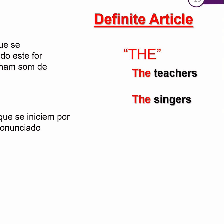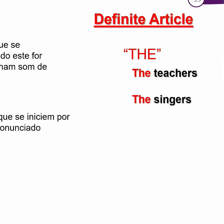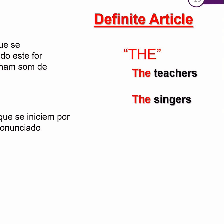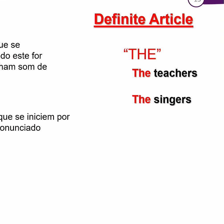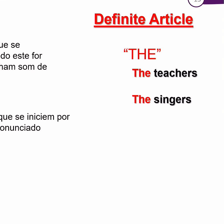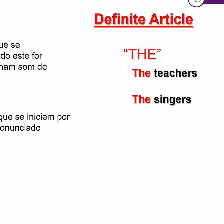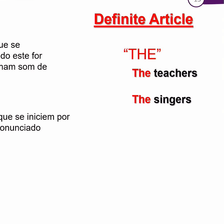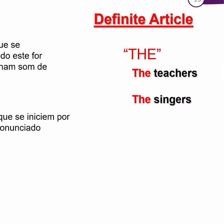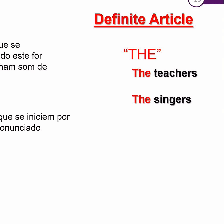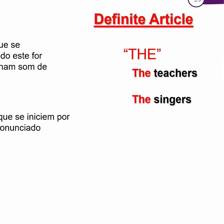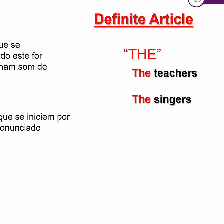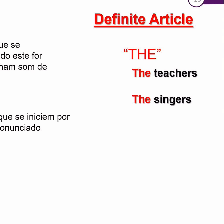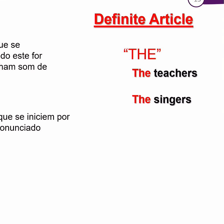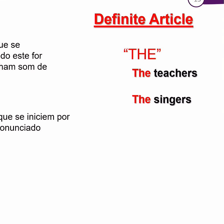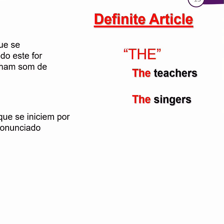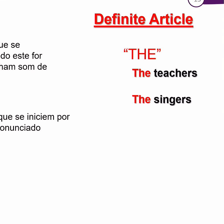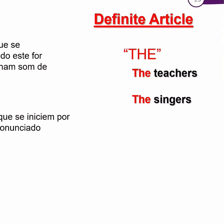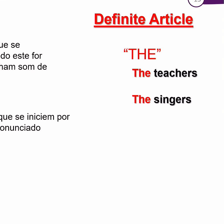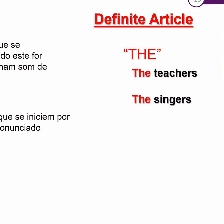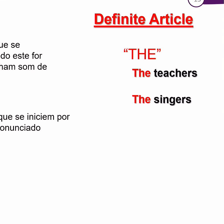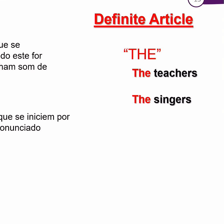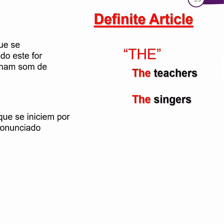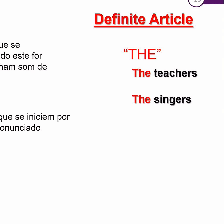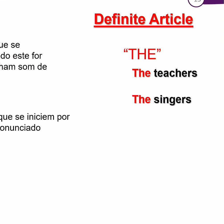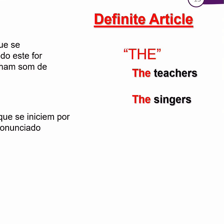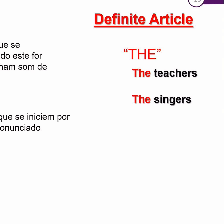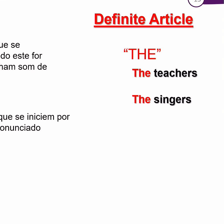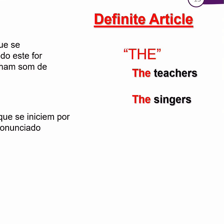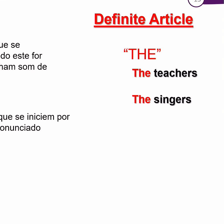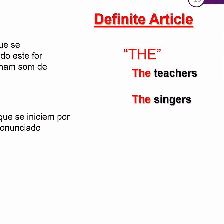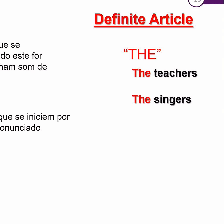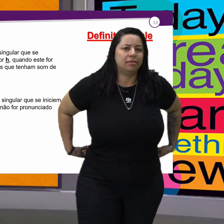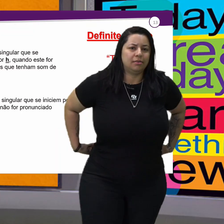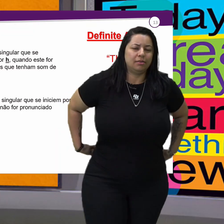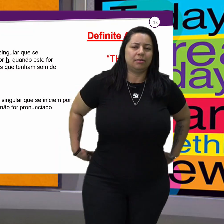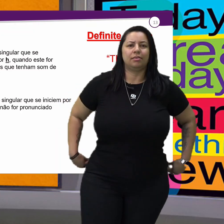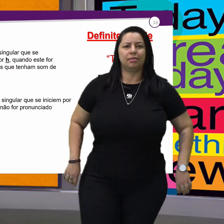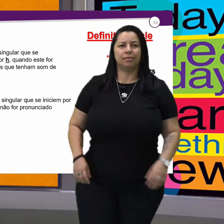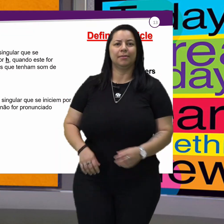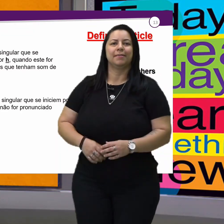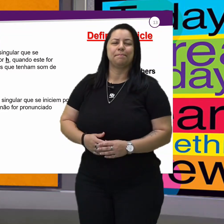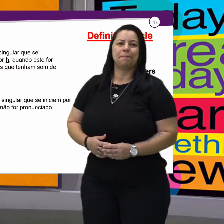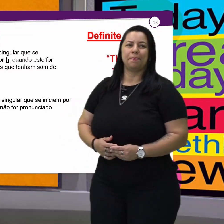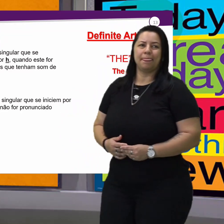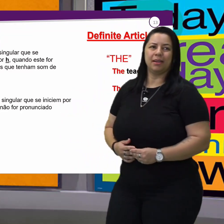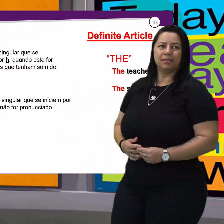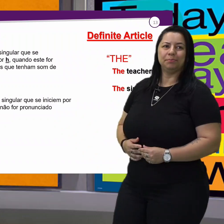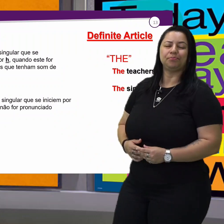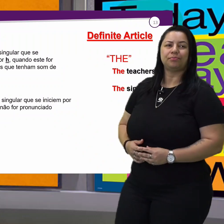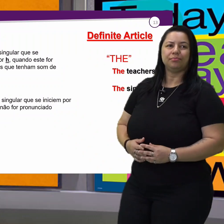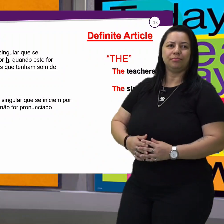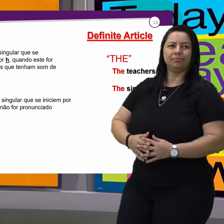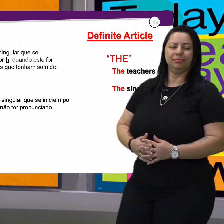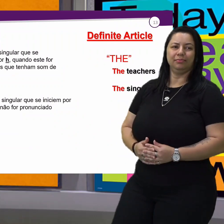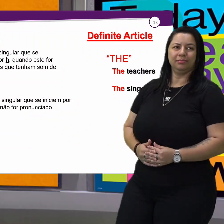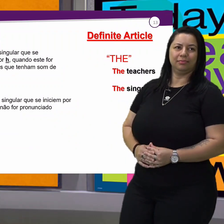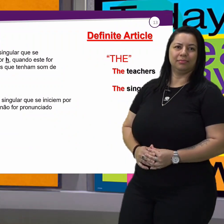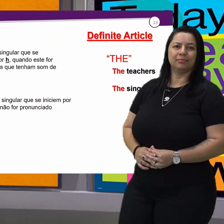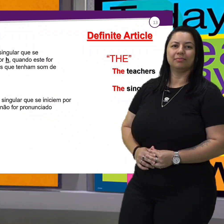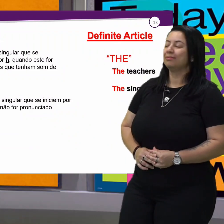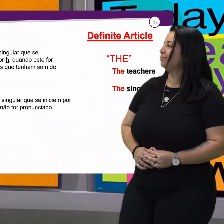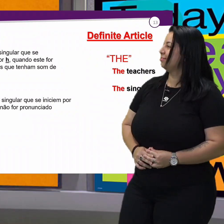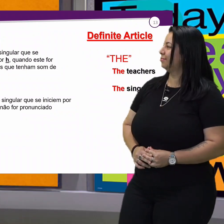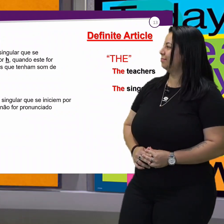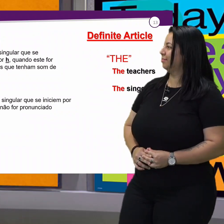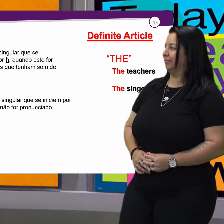os artigos definidos e indefinidos. Então, para isso, a gente vem aqui na frente e é algo simples, algo prático, não é nada de dificultoso,